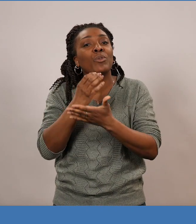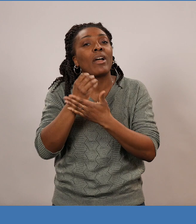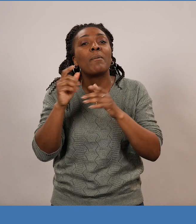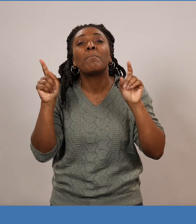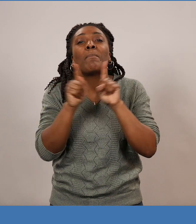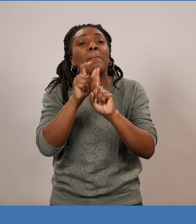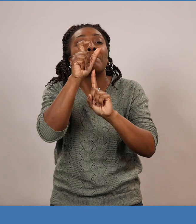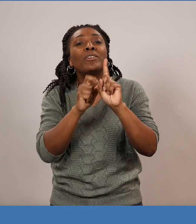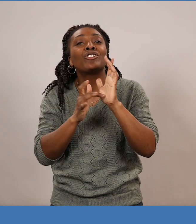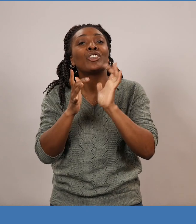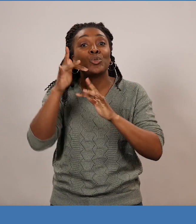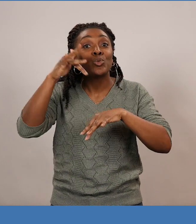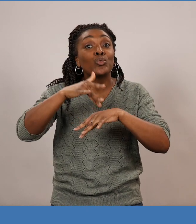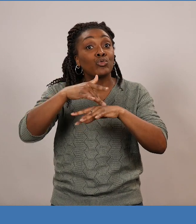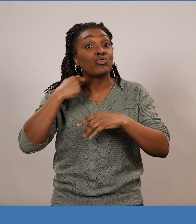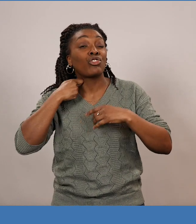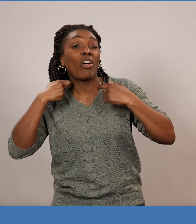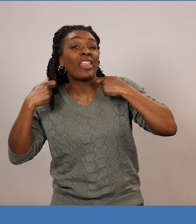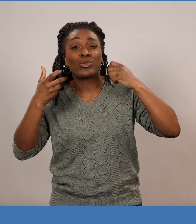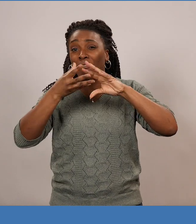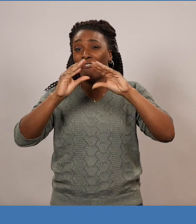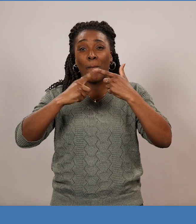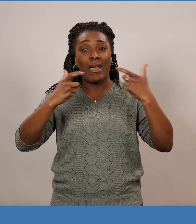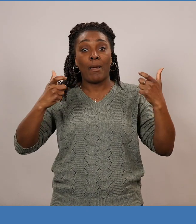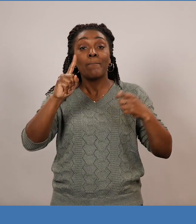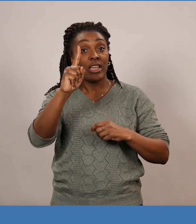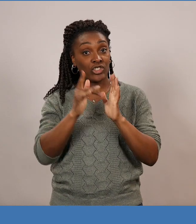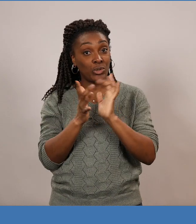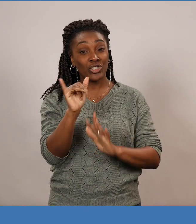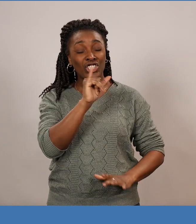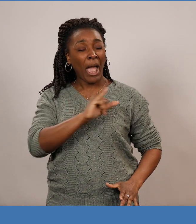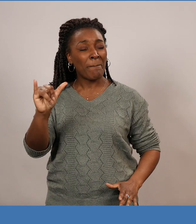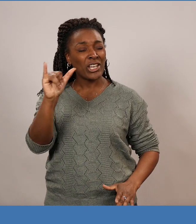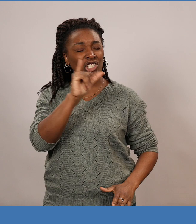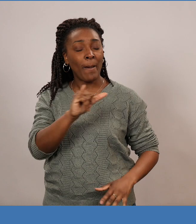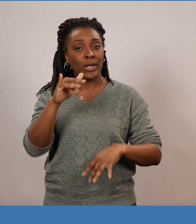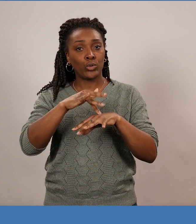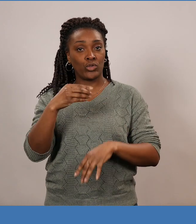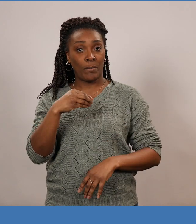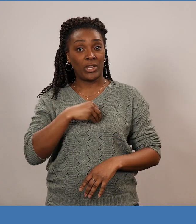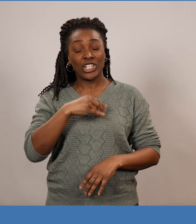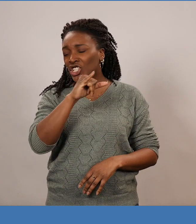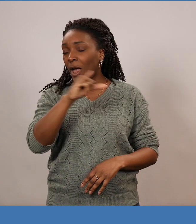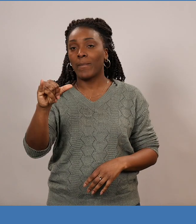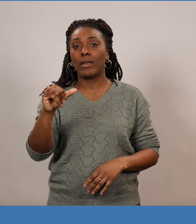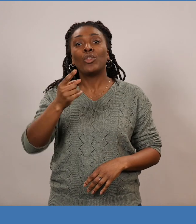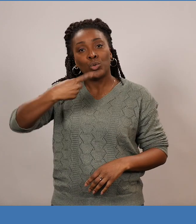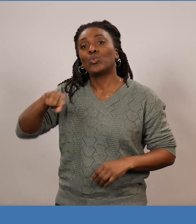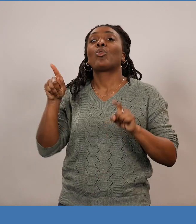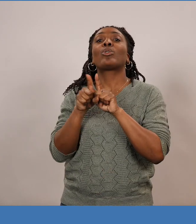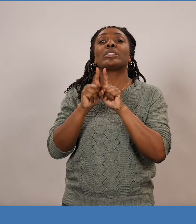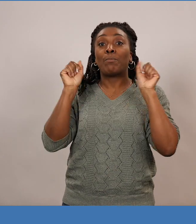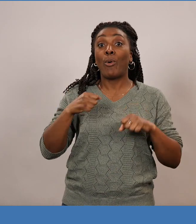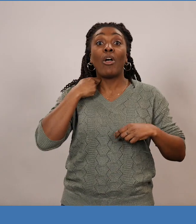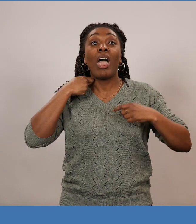Jésus a été tenté en toutes choses et il n'a jamais péché, nous aussi, nous pouvons être tentés en toutes choses